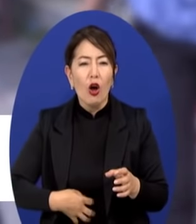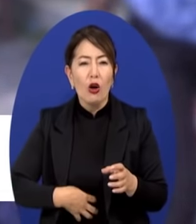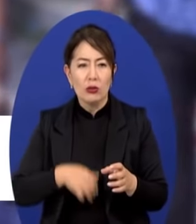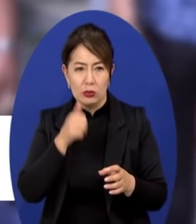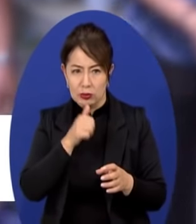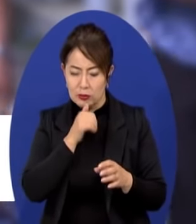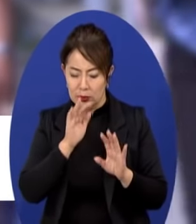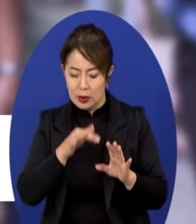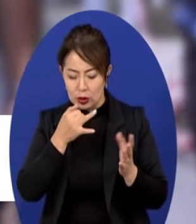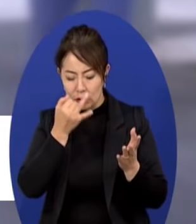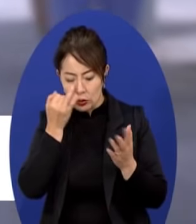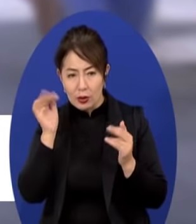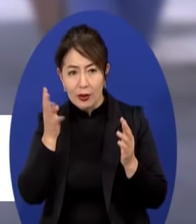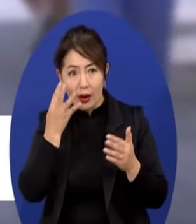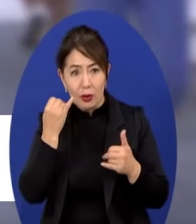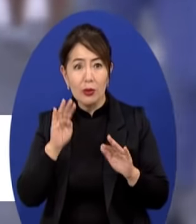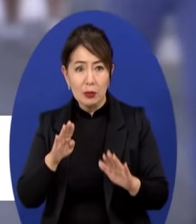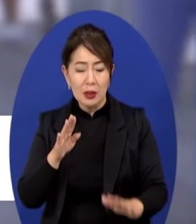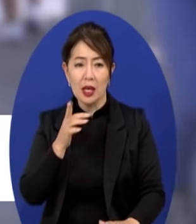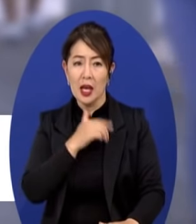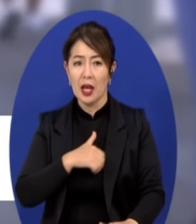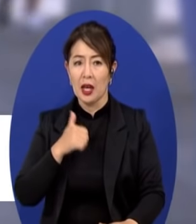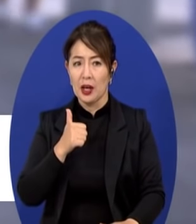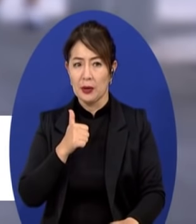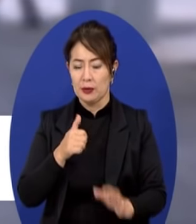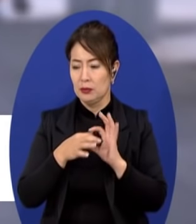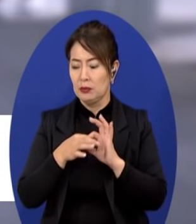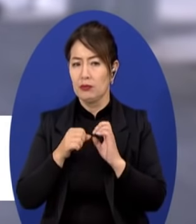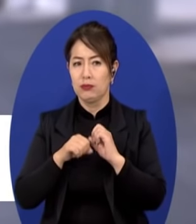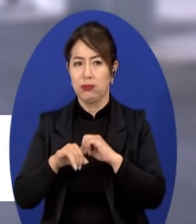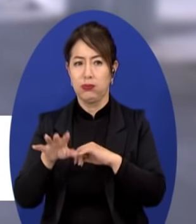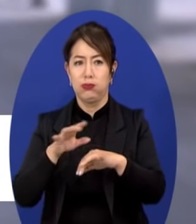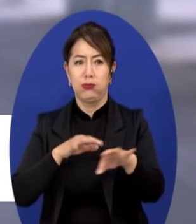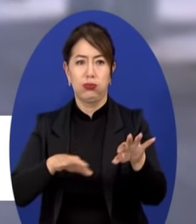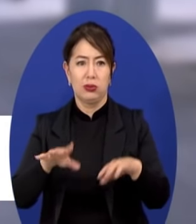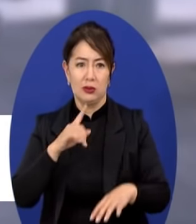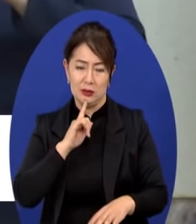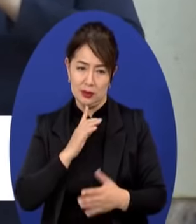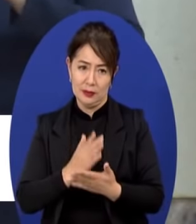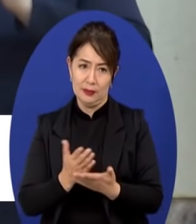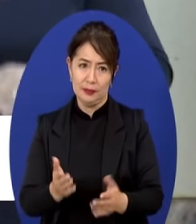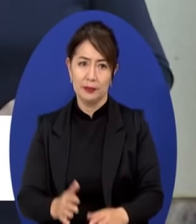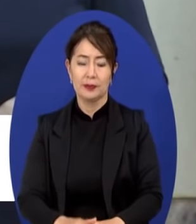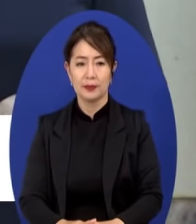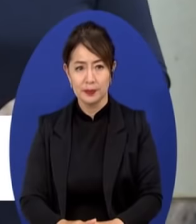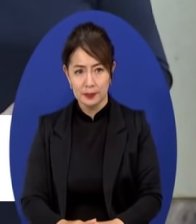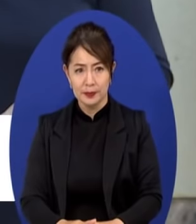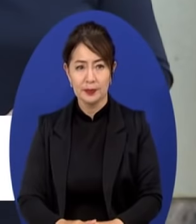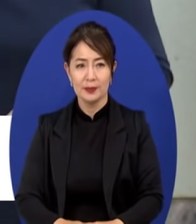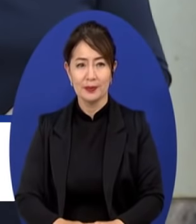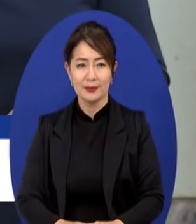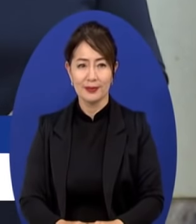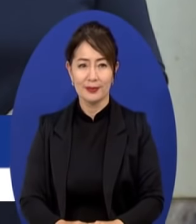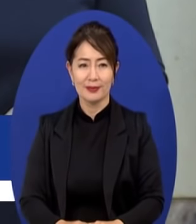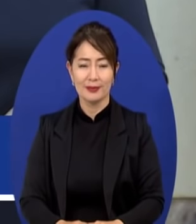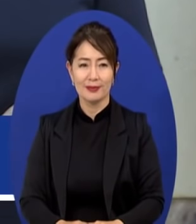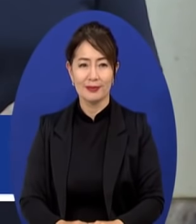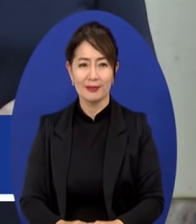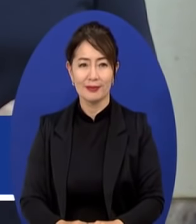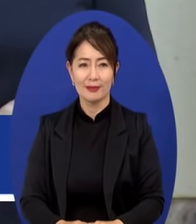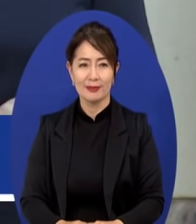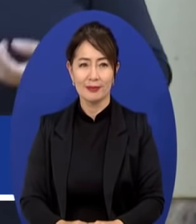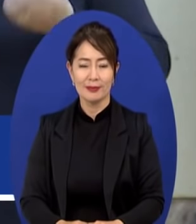7-14 хоног байдаг учраас эрүүл хүмүүсийг хордуулах эрсдэл бодитоор бий болжээ. Нэгэн байгууллагын ойн арга хэмжээ